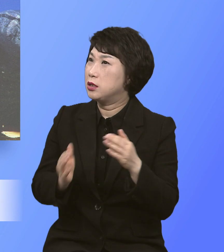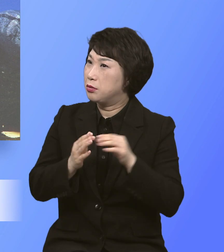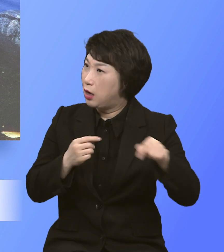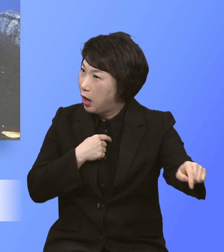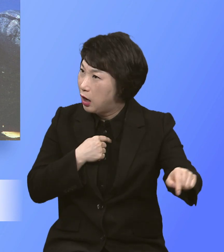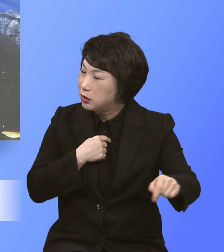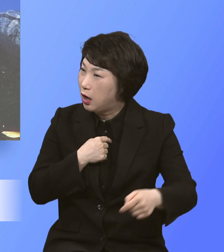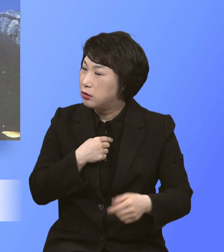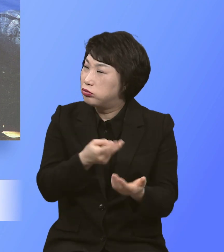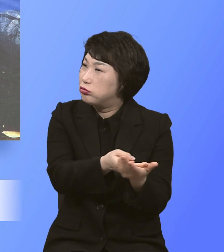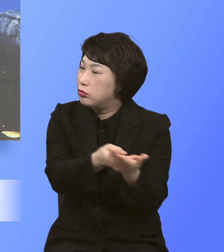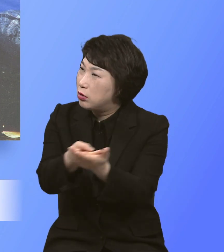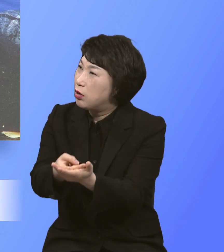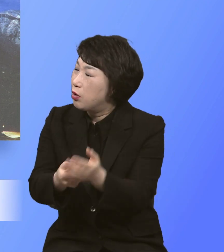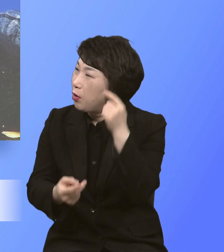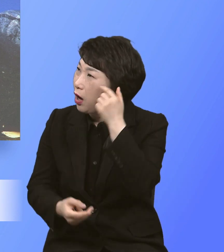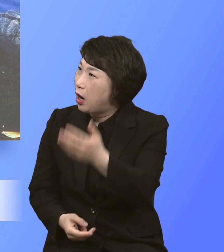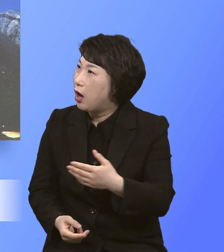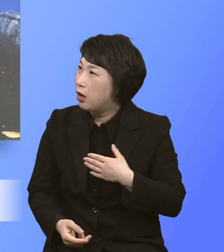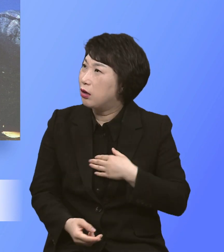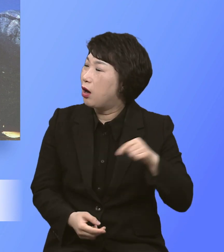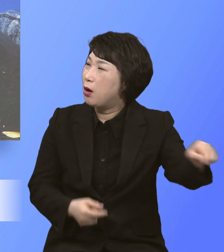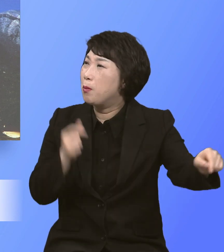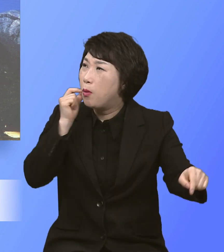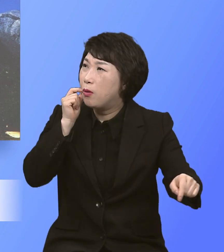왔죠. 그럼 그냥 들어놓아야 돼요.